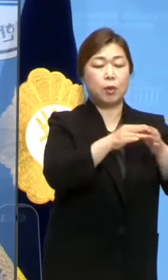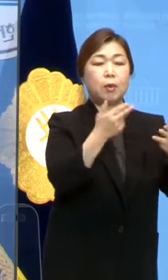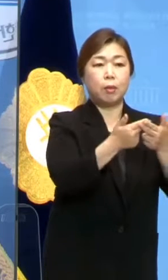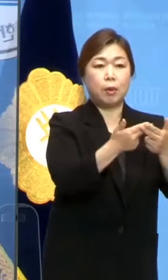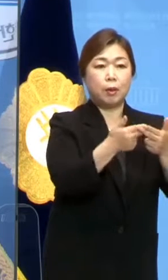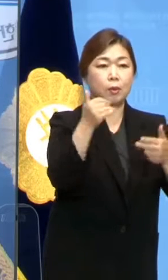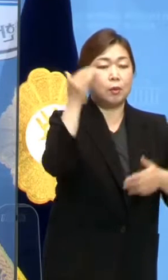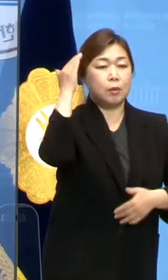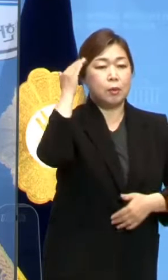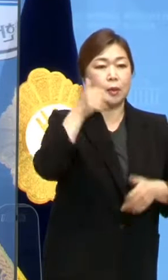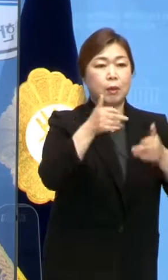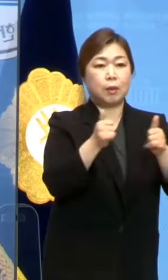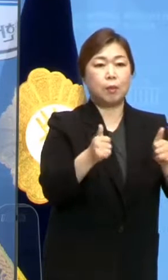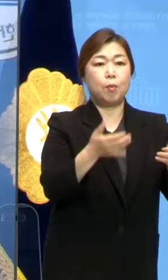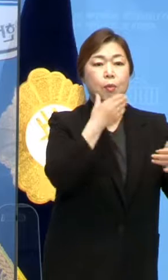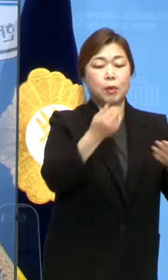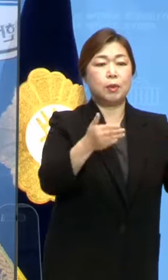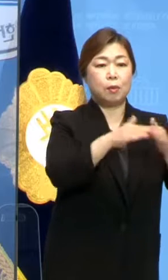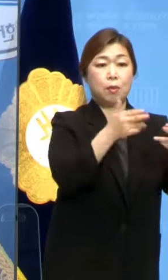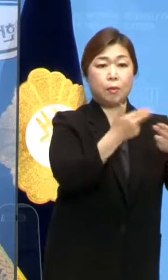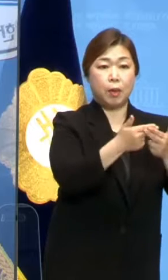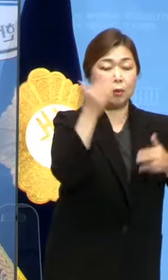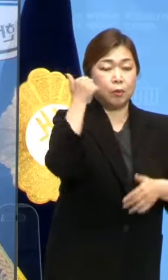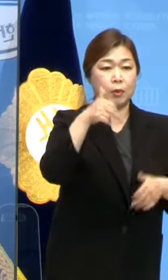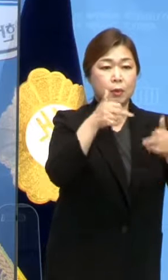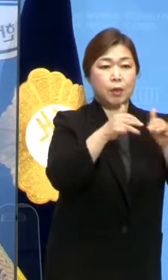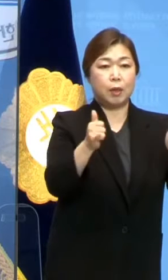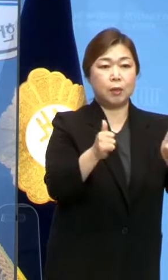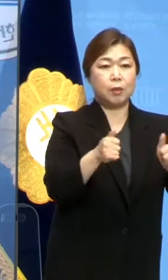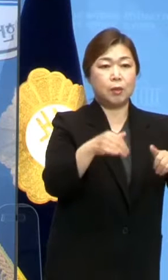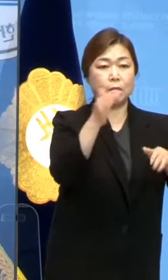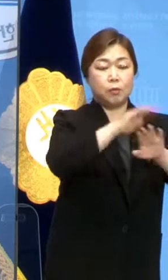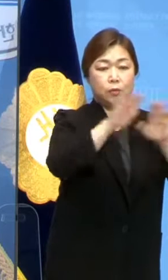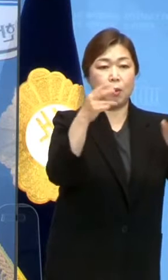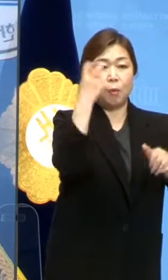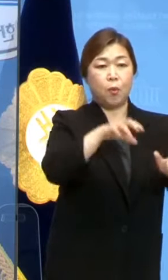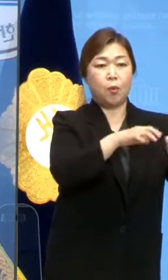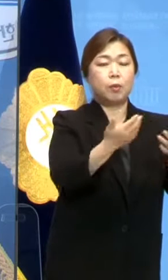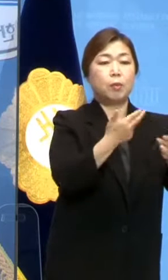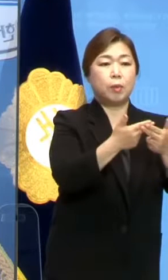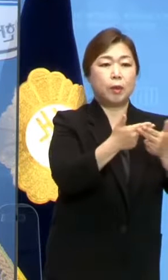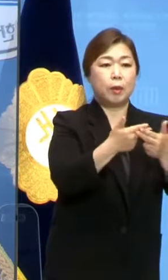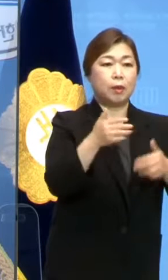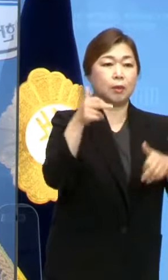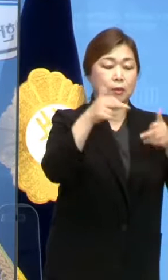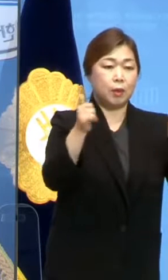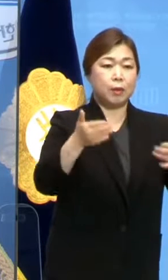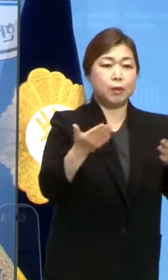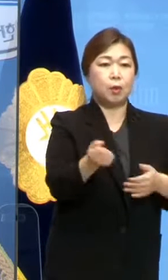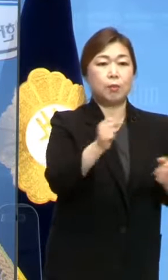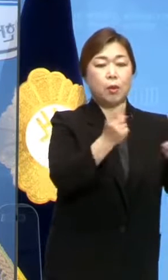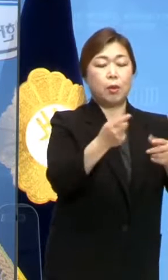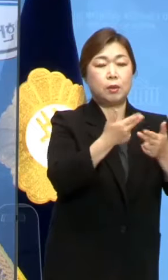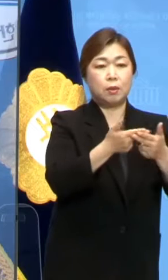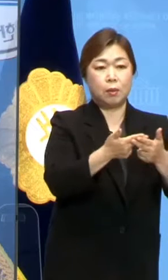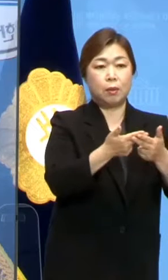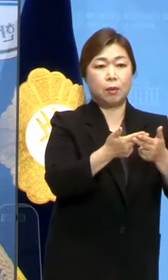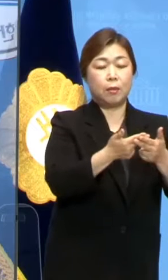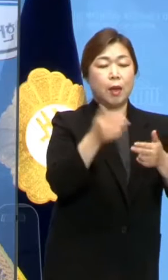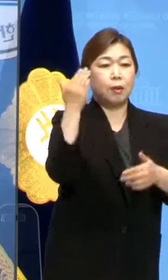한국 장애인 복지시설 옆에 한국 장애인 주간보호시설 옆에 한국 장애인직업재활시설 협회